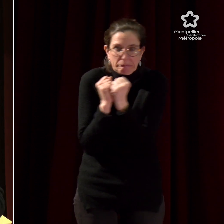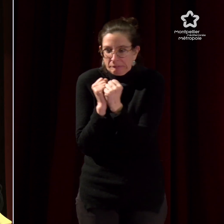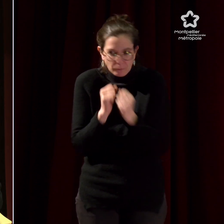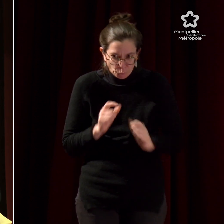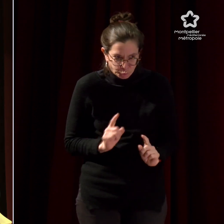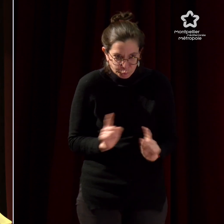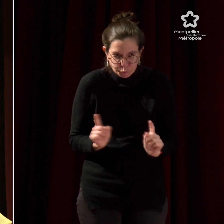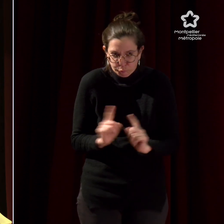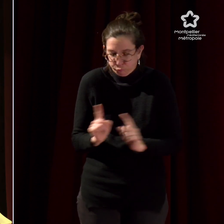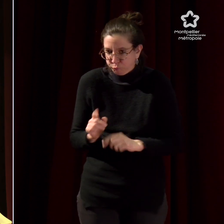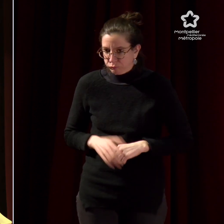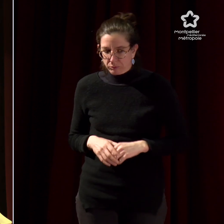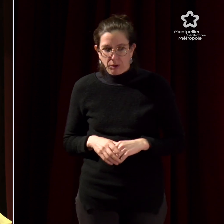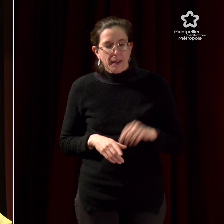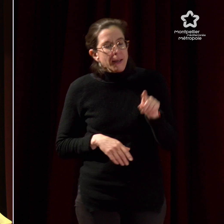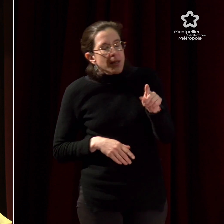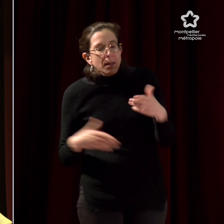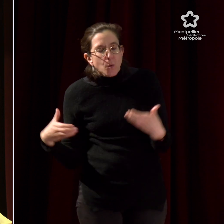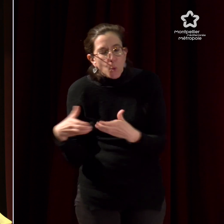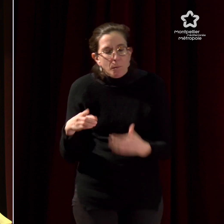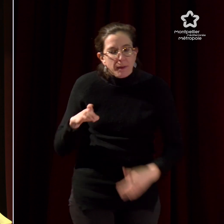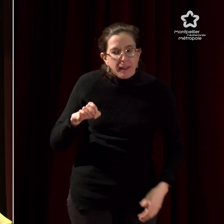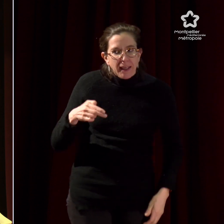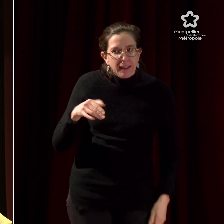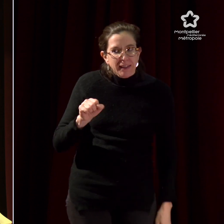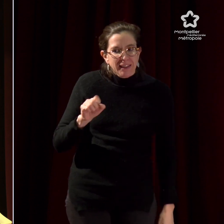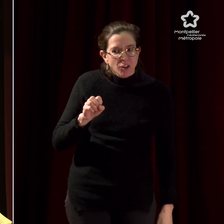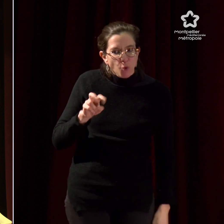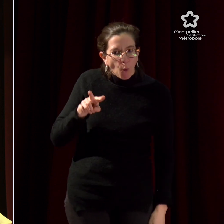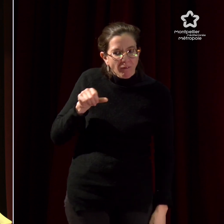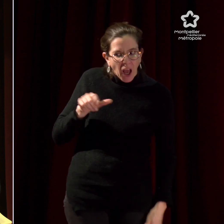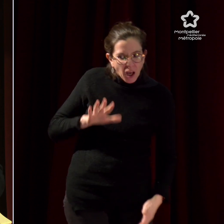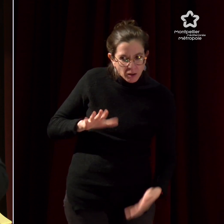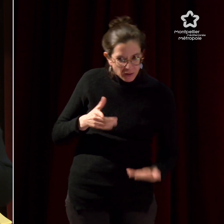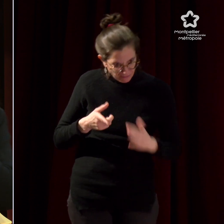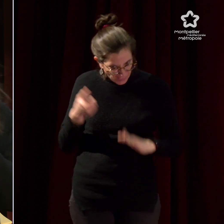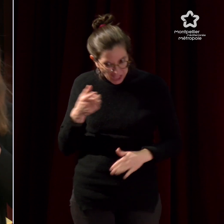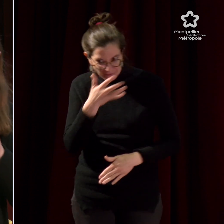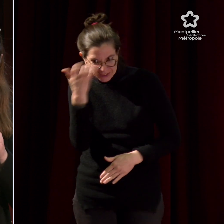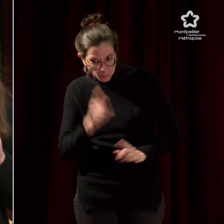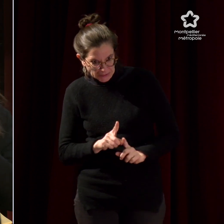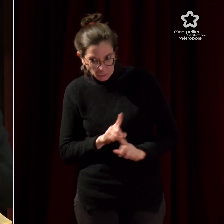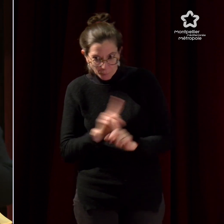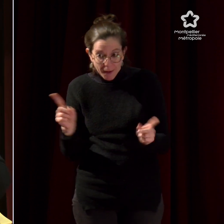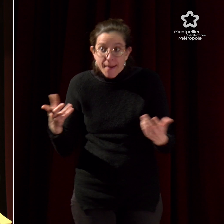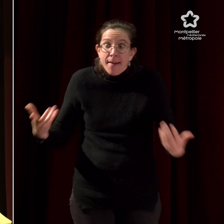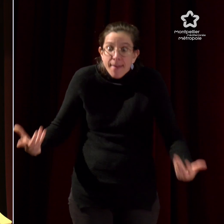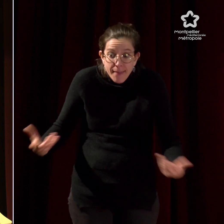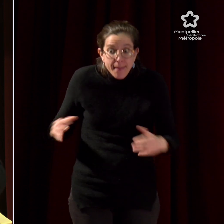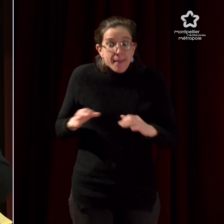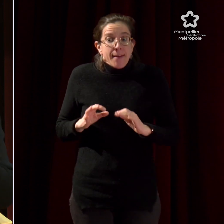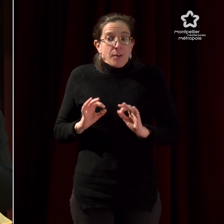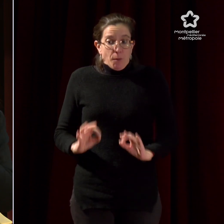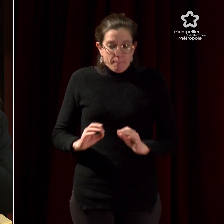moins. Ouais. Et Denisova, parce qu'on ne sait pas d'où ils viennent d'Afrique aussi ou... En fait, de ce qu'on sait d'après les